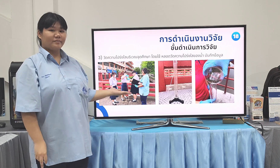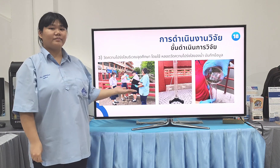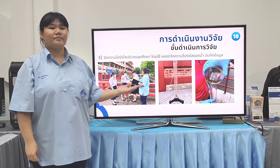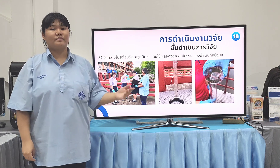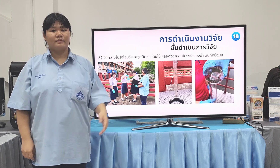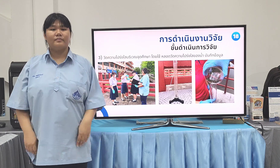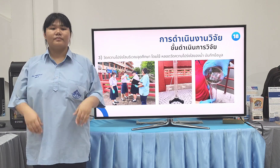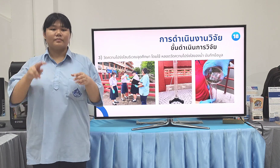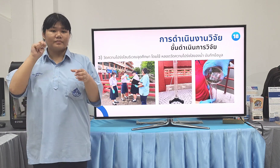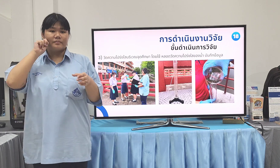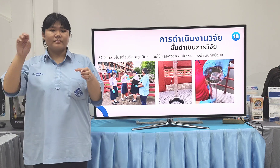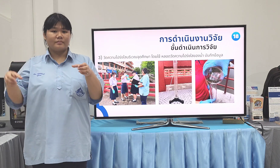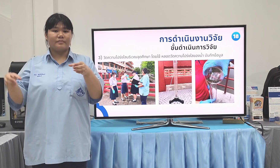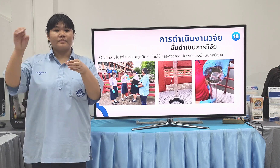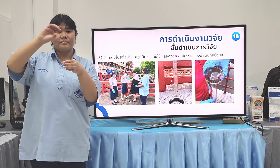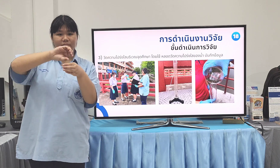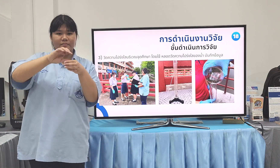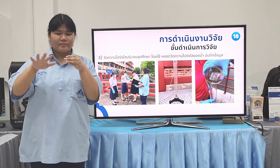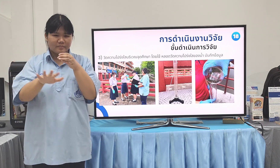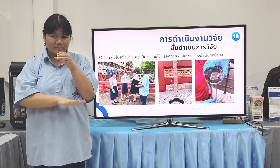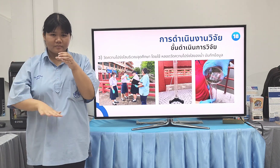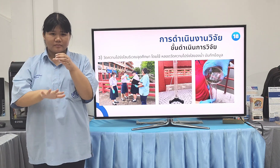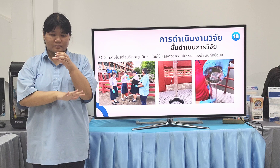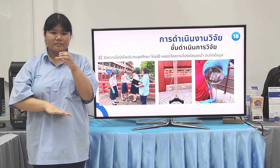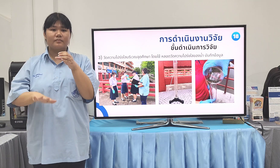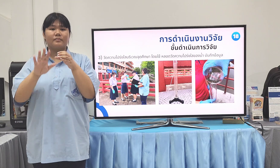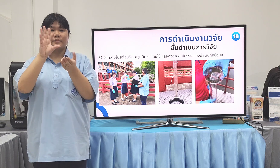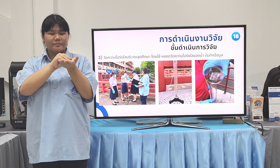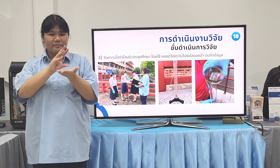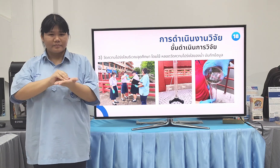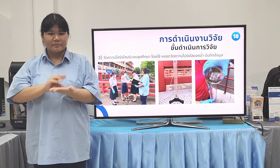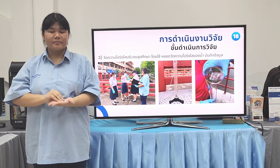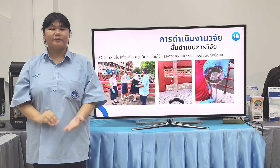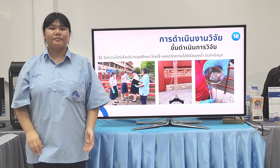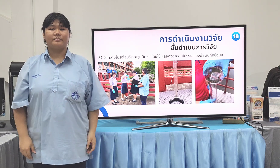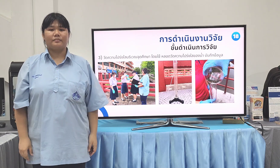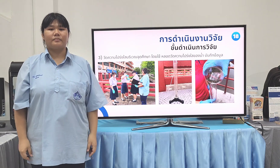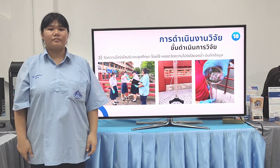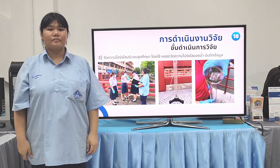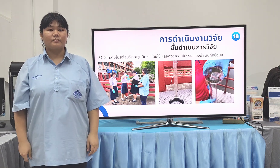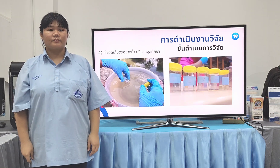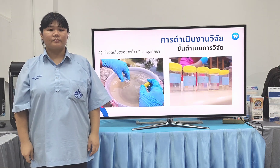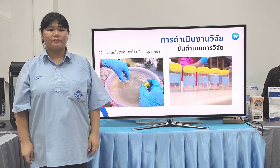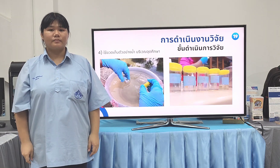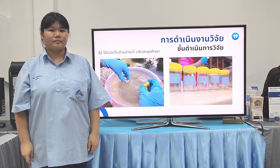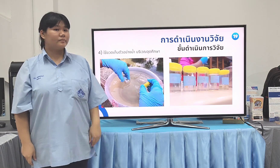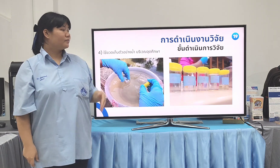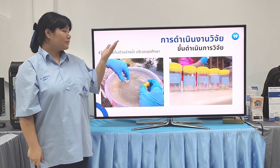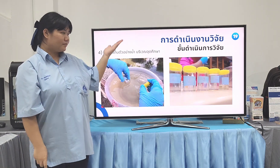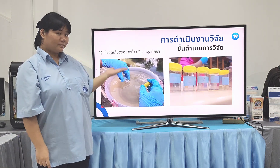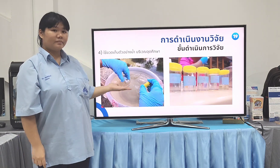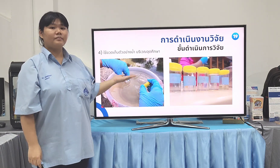น้ำทำการวัดความโปร่งใในบริเวณจุดที่ศึกษาและบันทึกข้อ